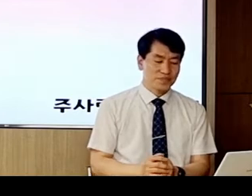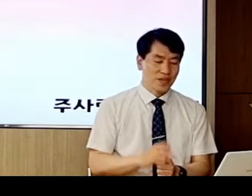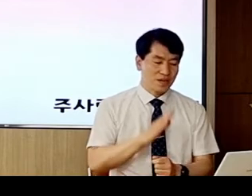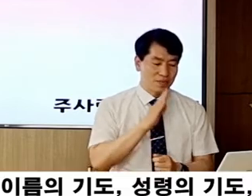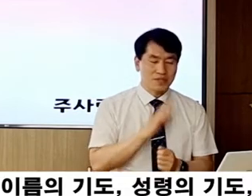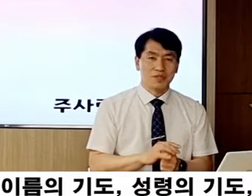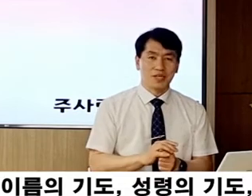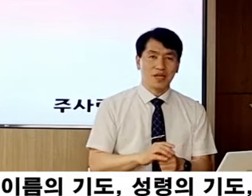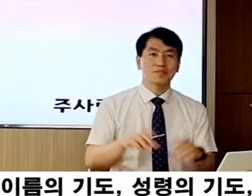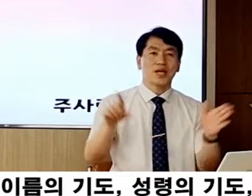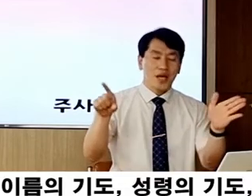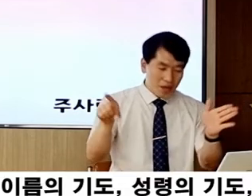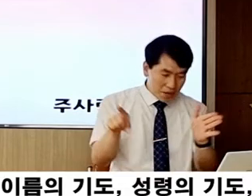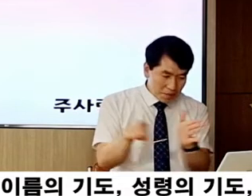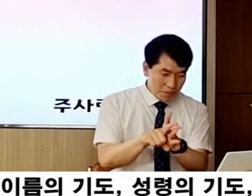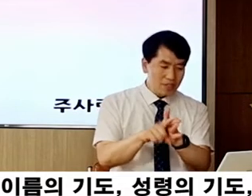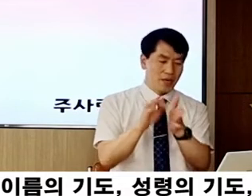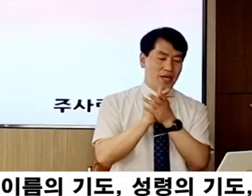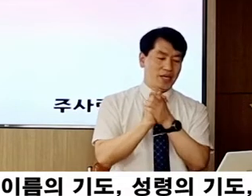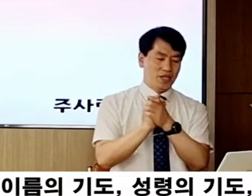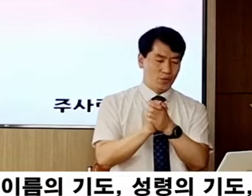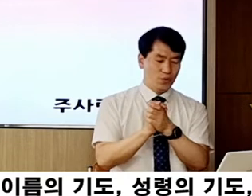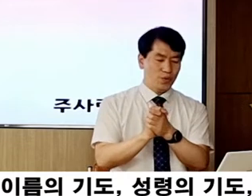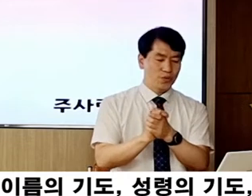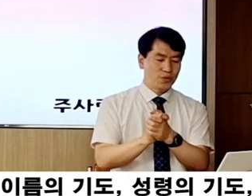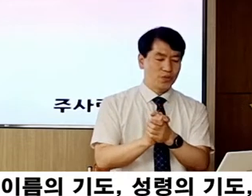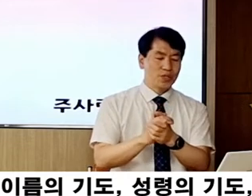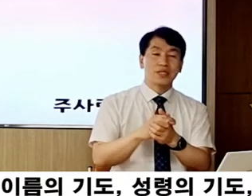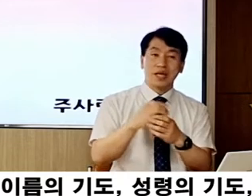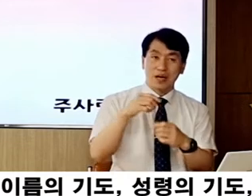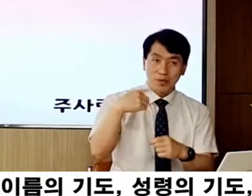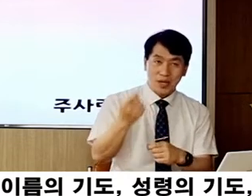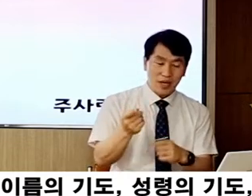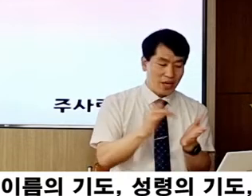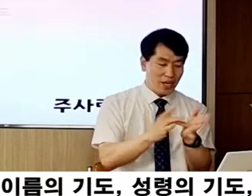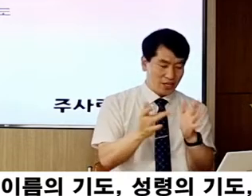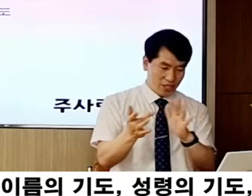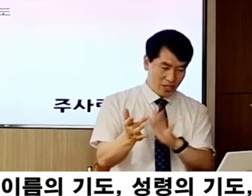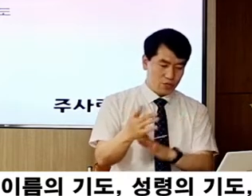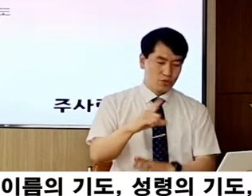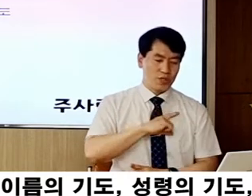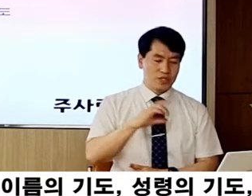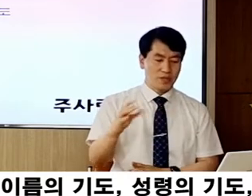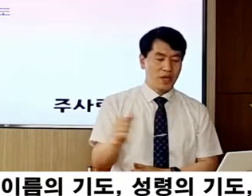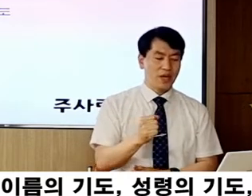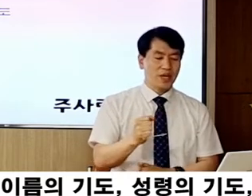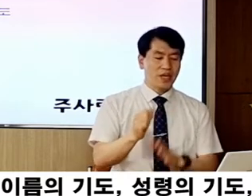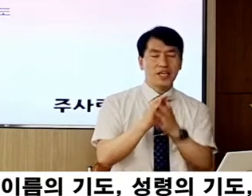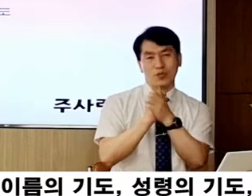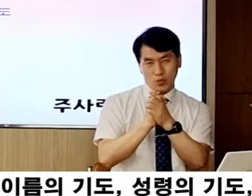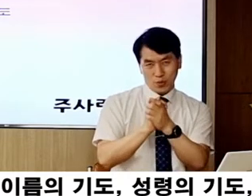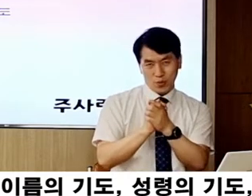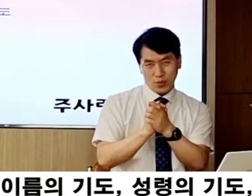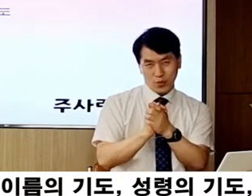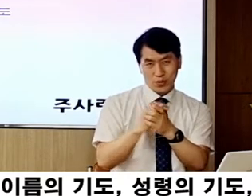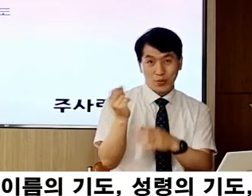예, 맞습니다. 믿음의 기도, 다음에 예수 이름의 기도,